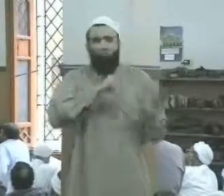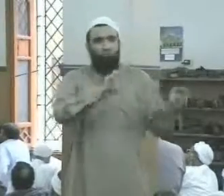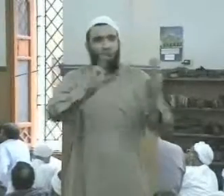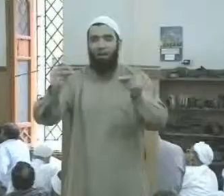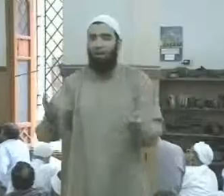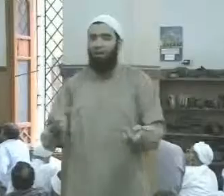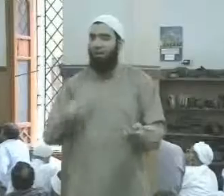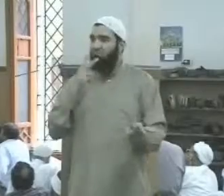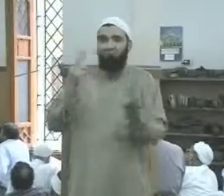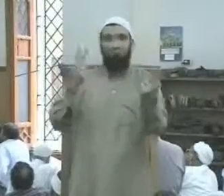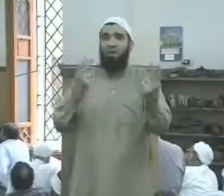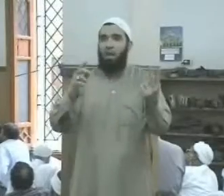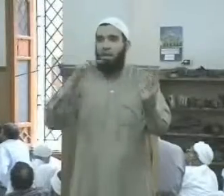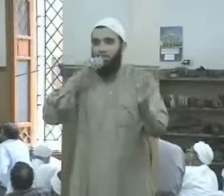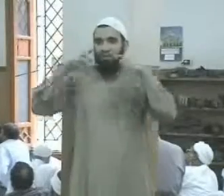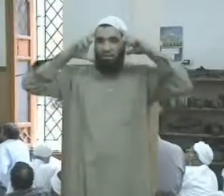الغش فيه أمارة أساسية